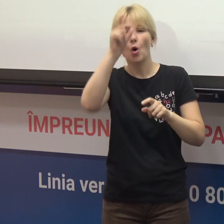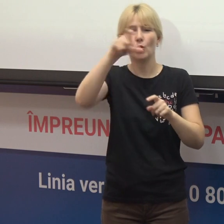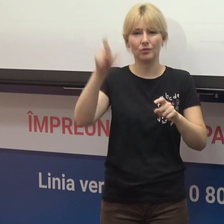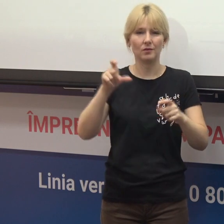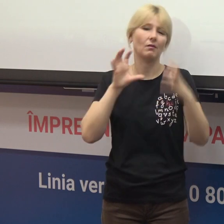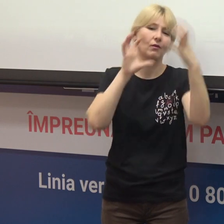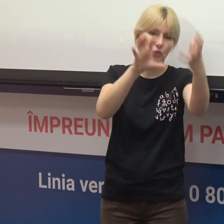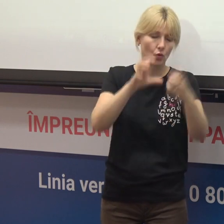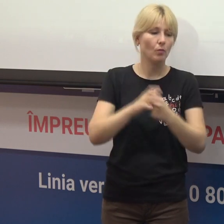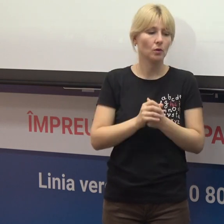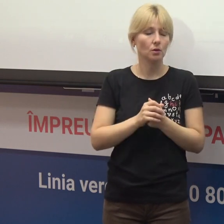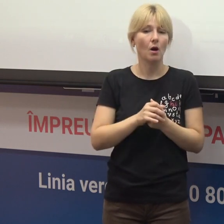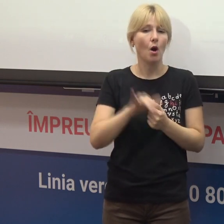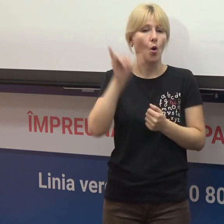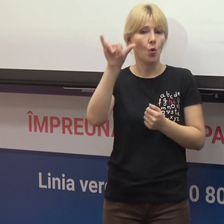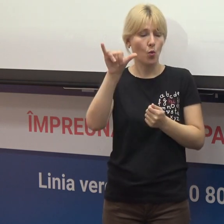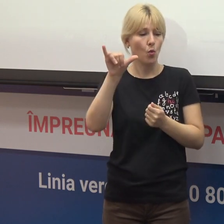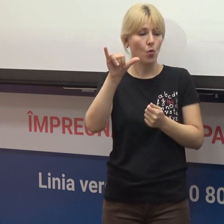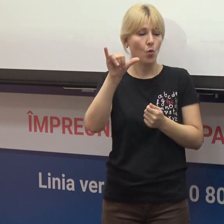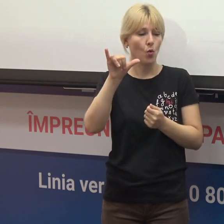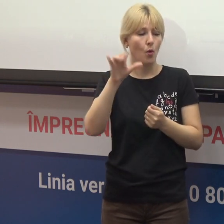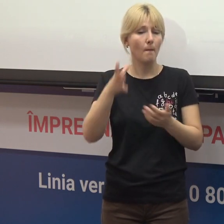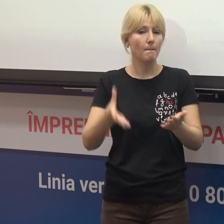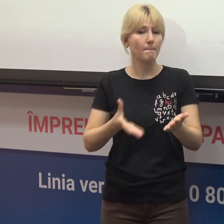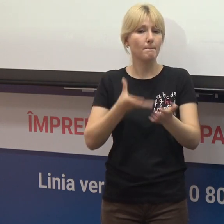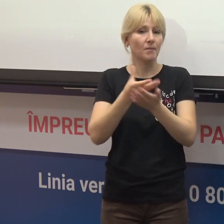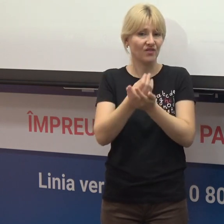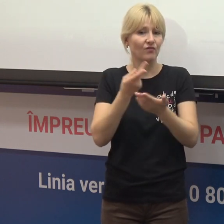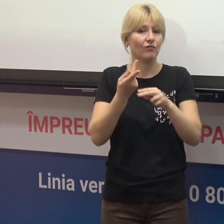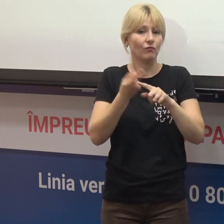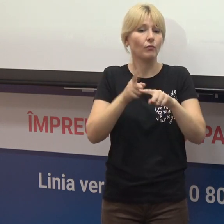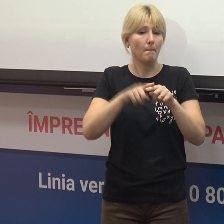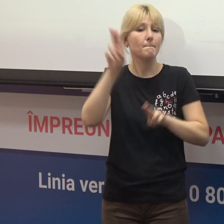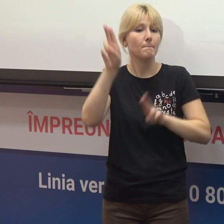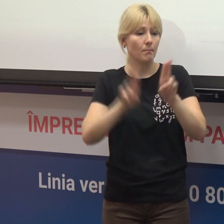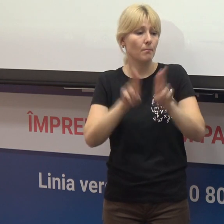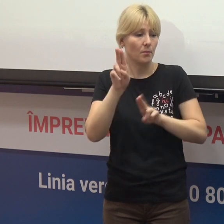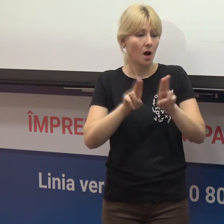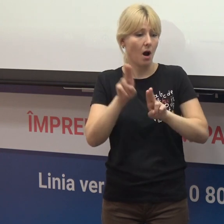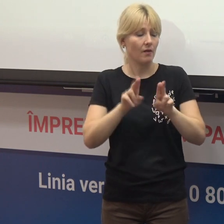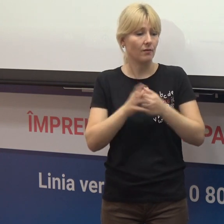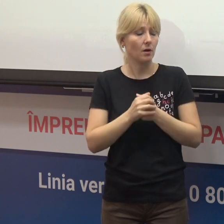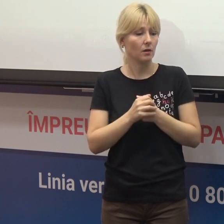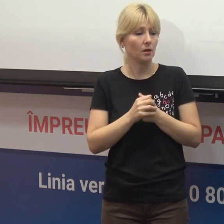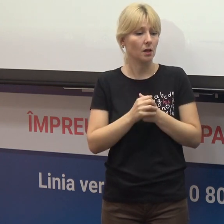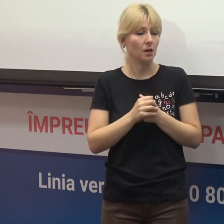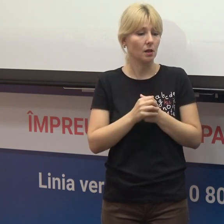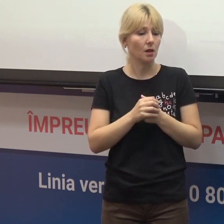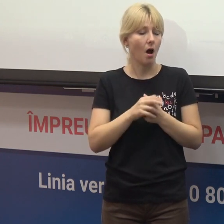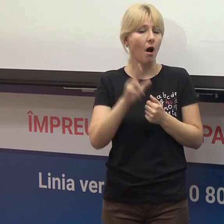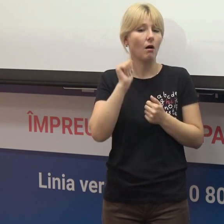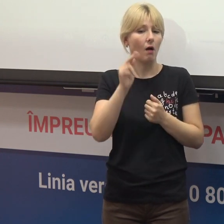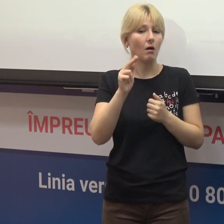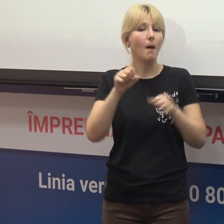persoane, deci contracost, această măsură fiind prevăzută, deci ca